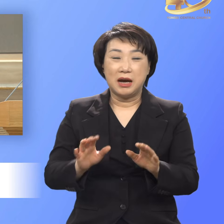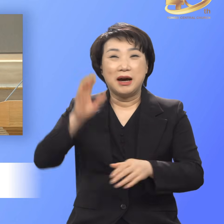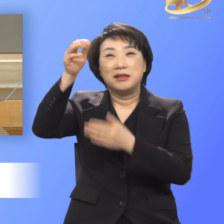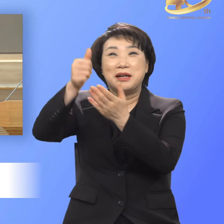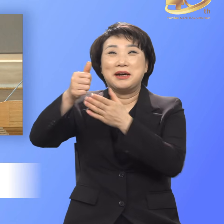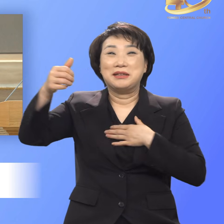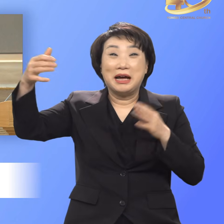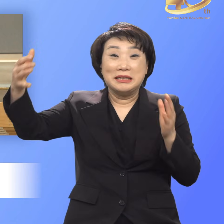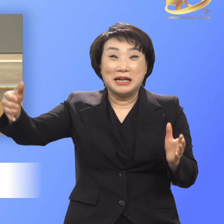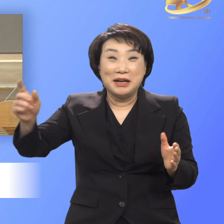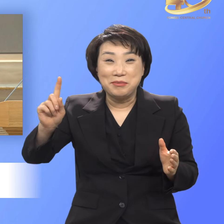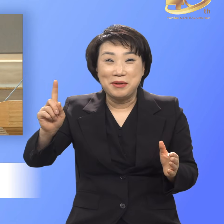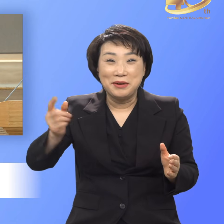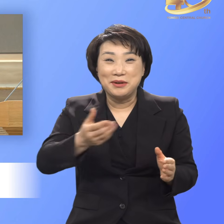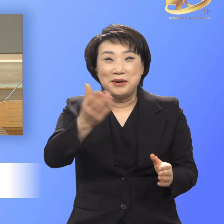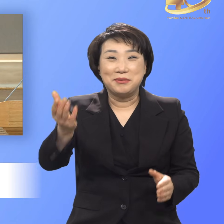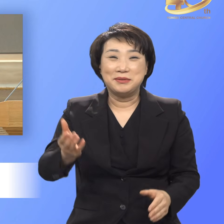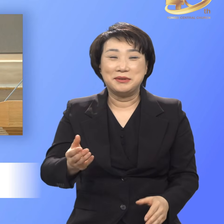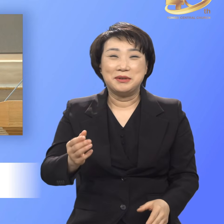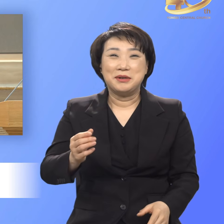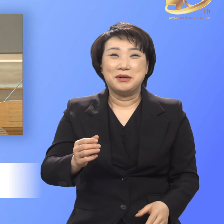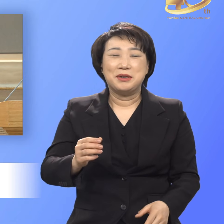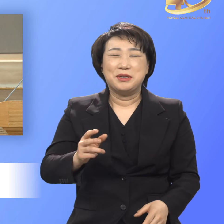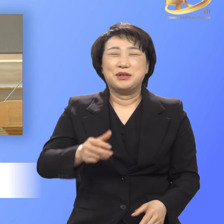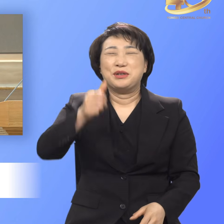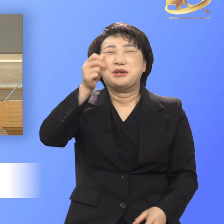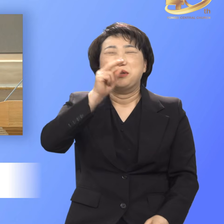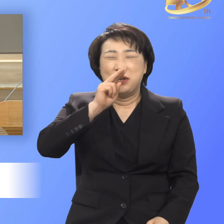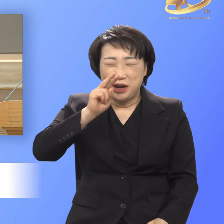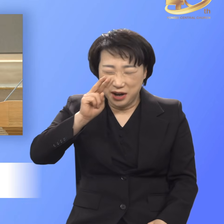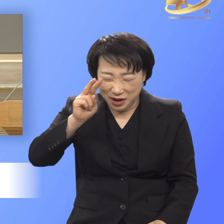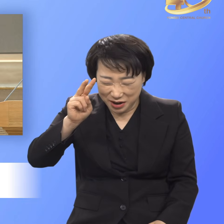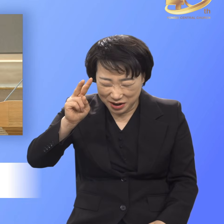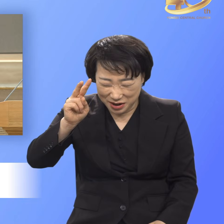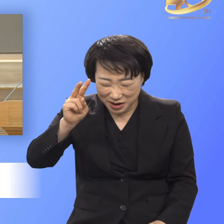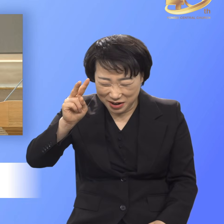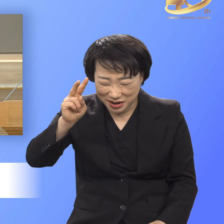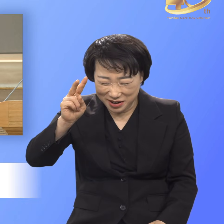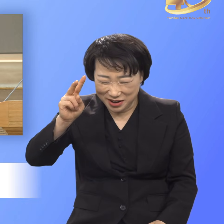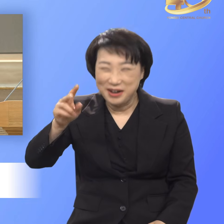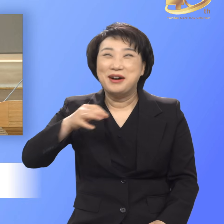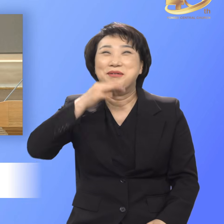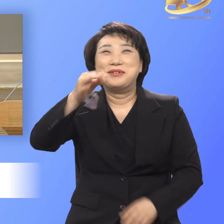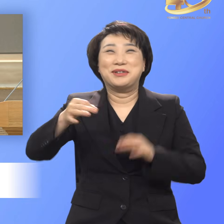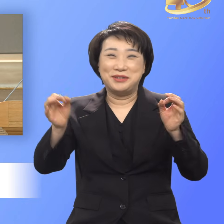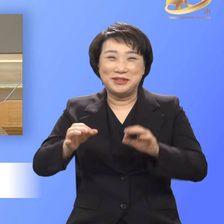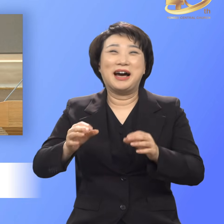하나님과 나와 사이에는 그저 주여 하고 신음소리만 들어도